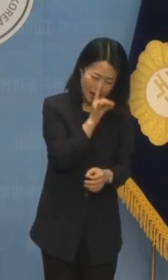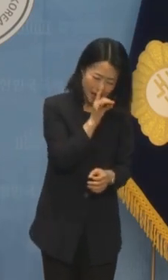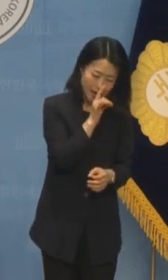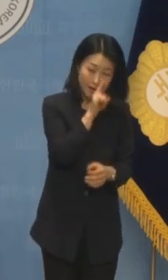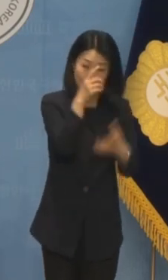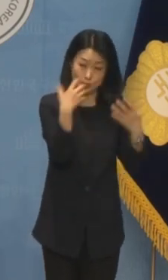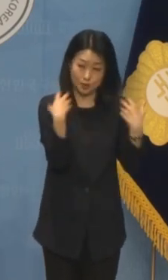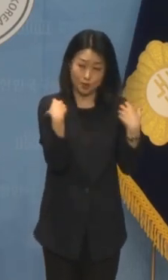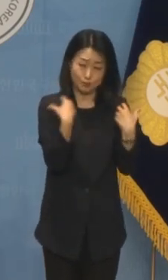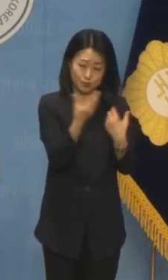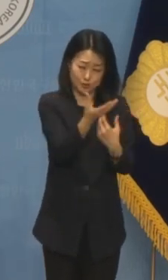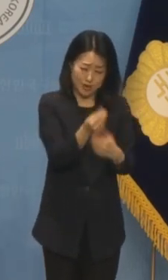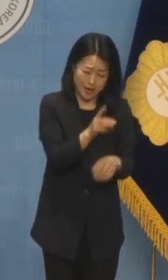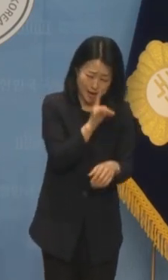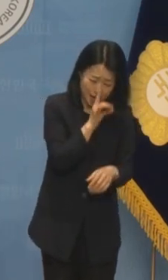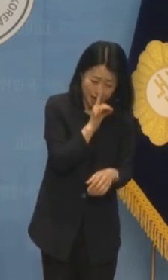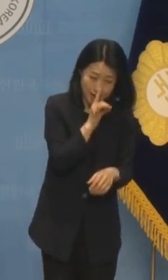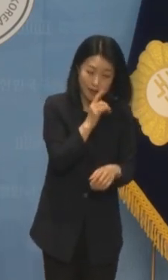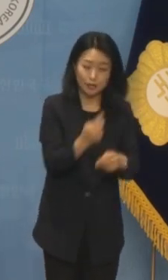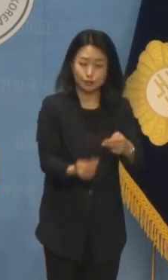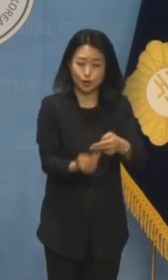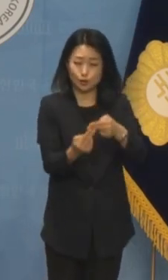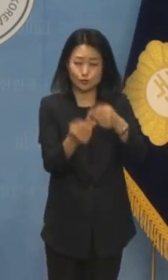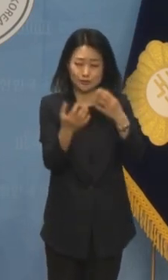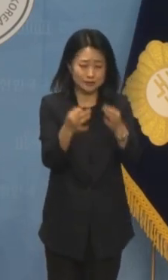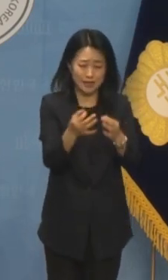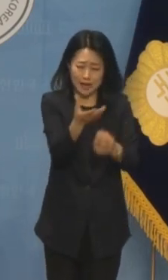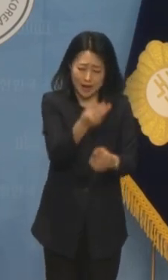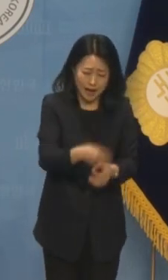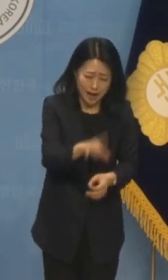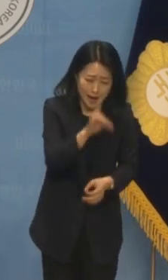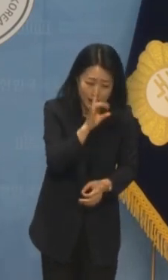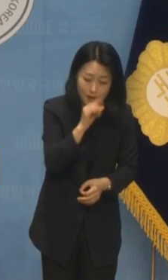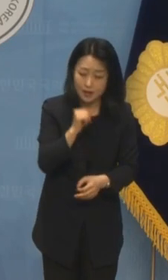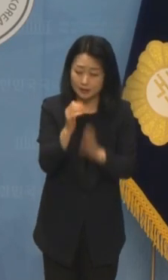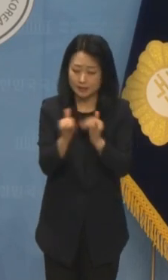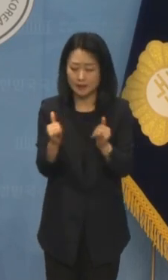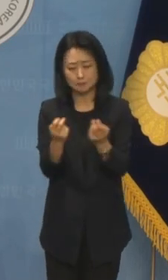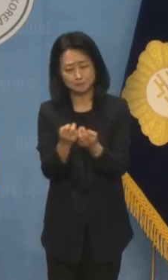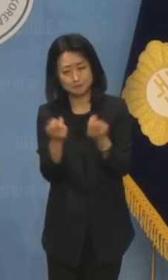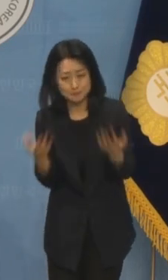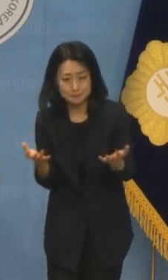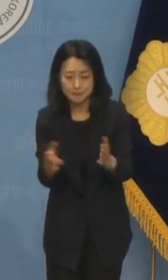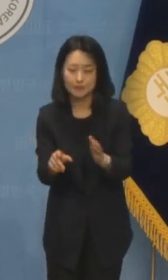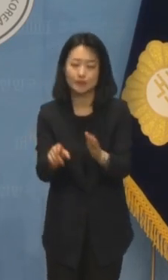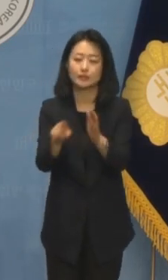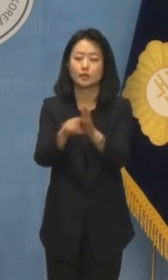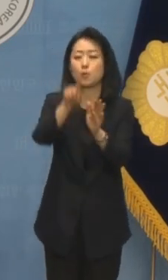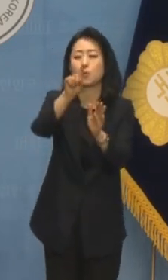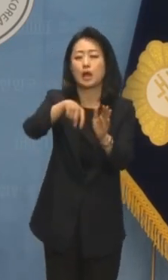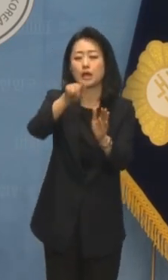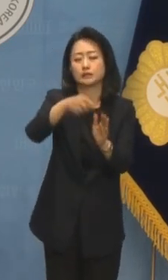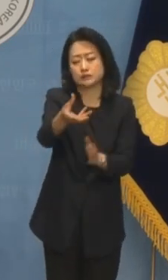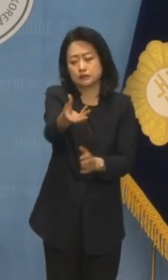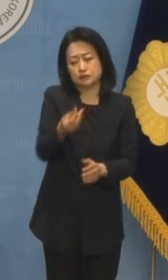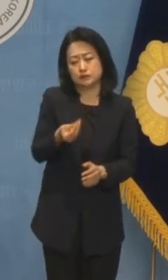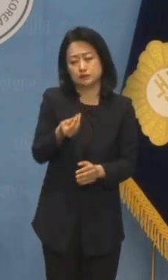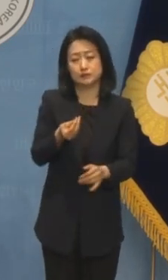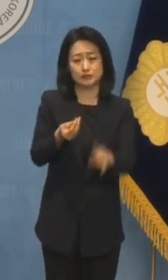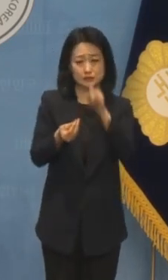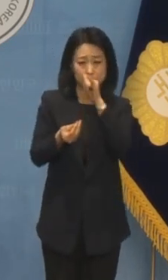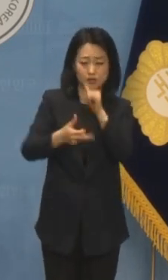정책금융과 저축은행에서도 돈줄이 막힌 서민들이 대안 없이 선택한 것이 바로